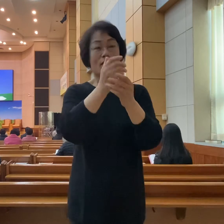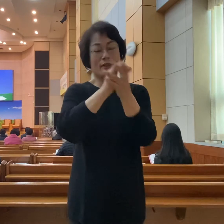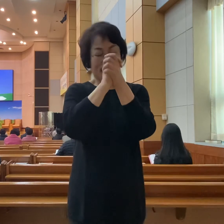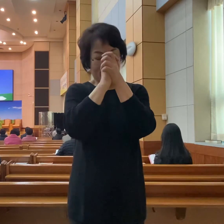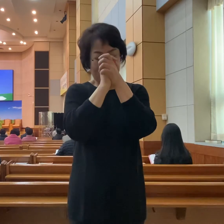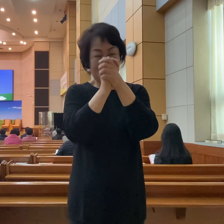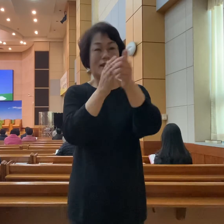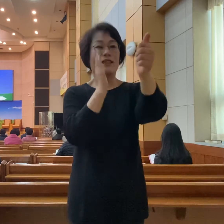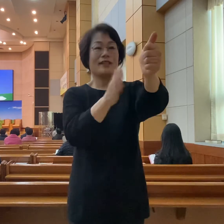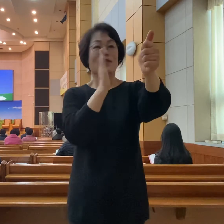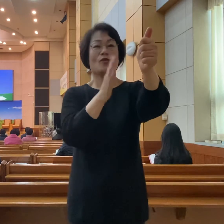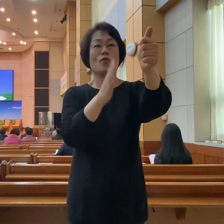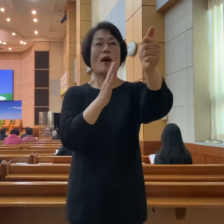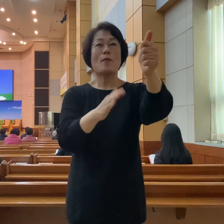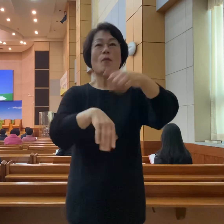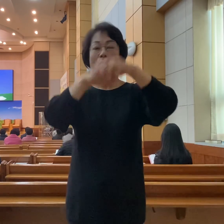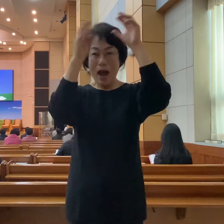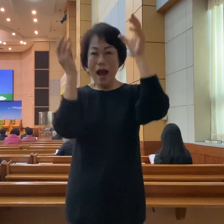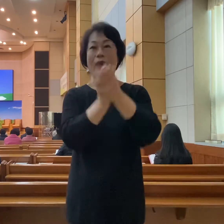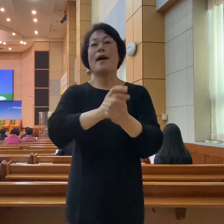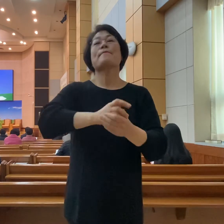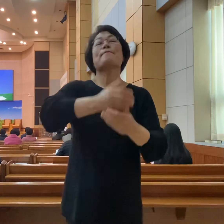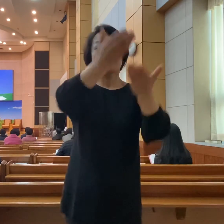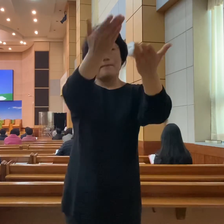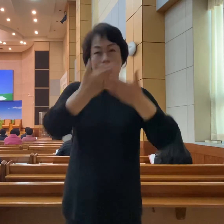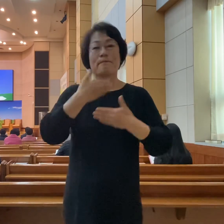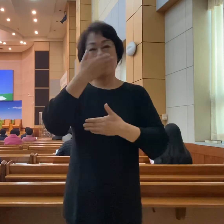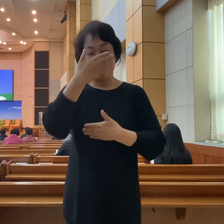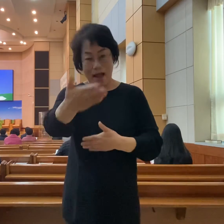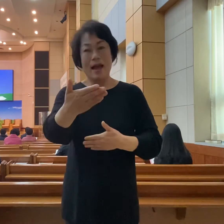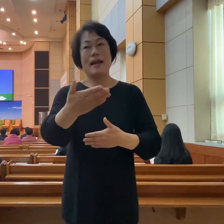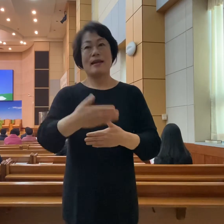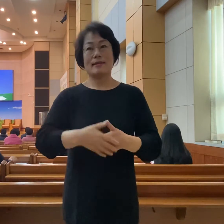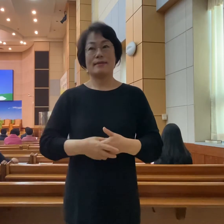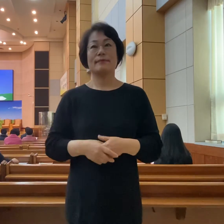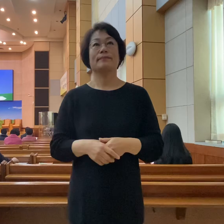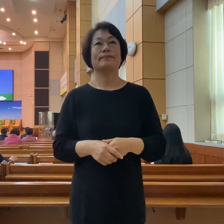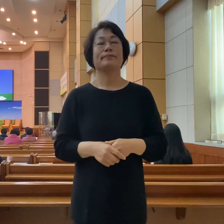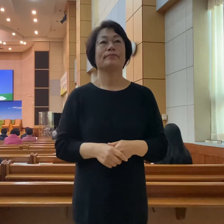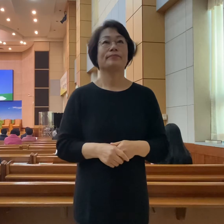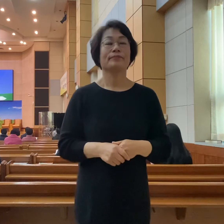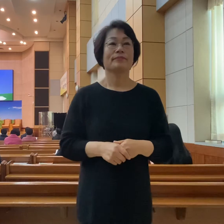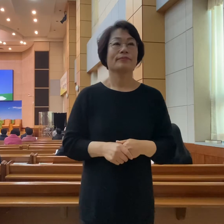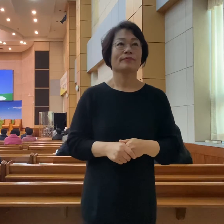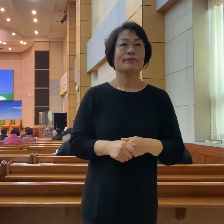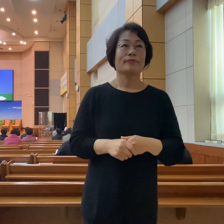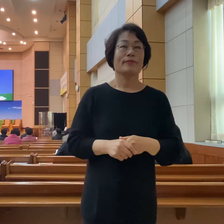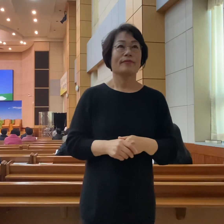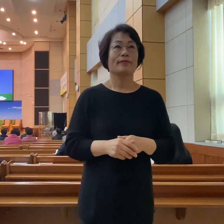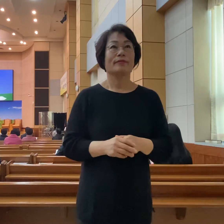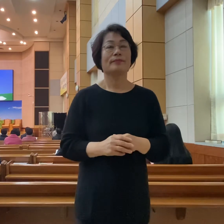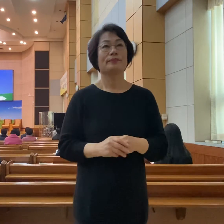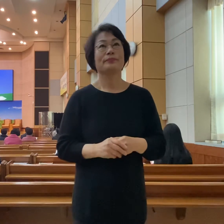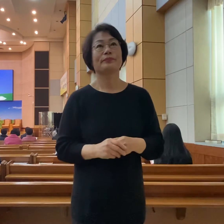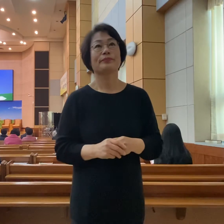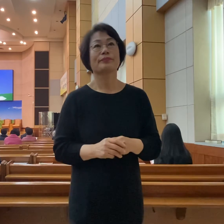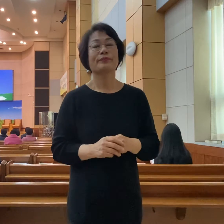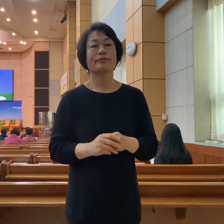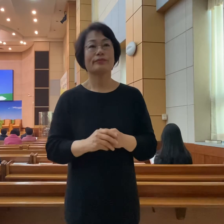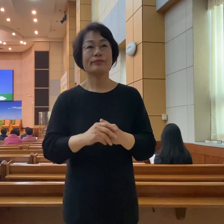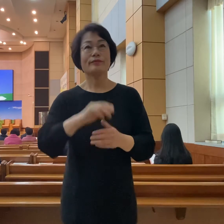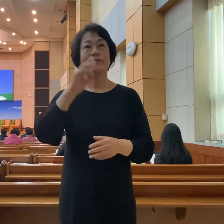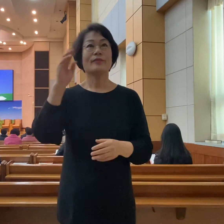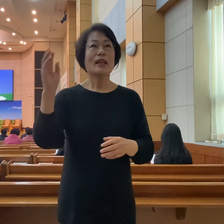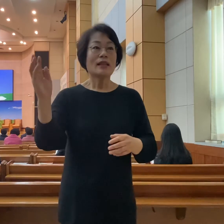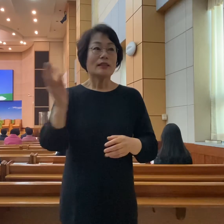그가 들으시는 줄 알은즉 어느 줄로 우리가 아니라. 이게 뭘 말하는 거예요?